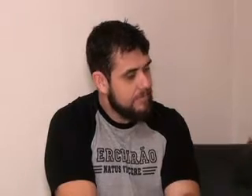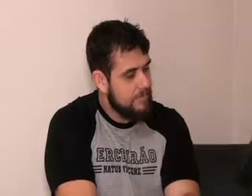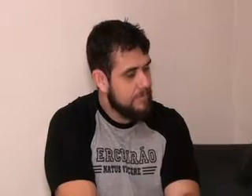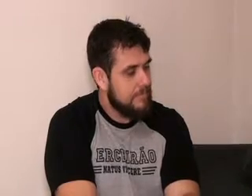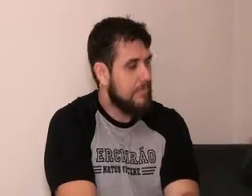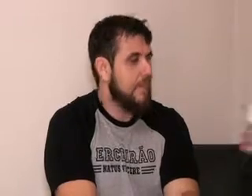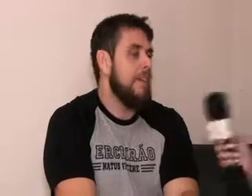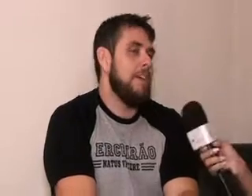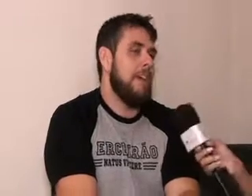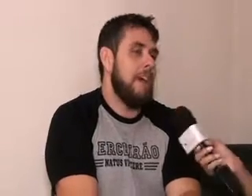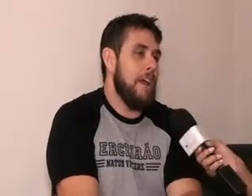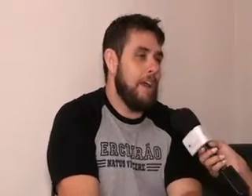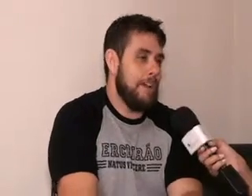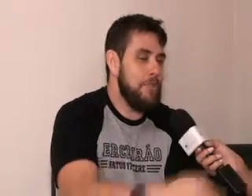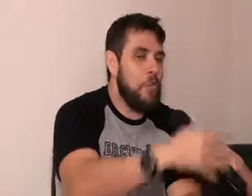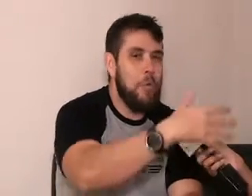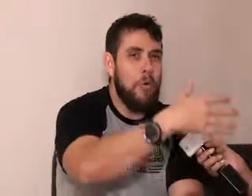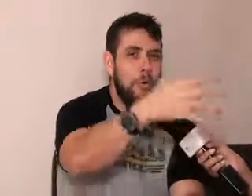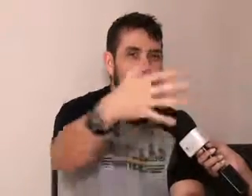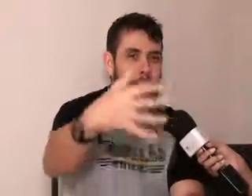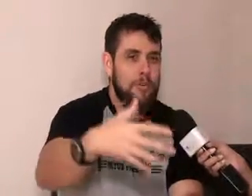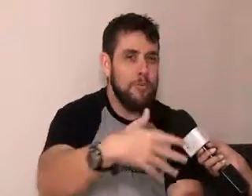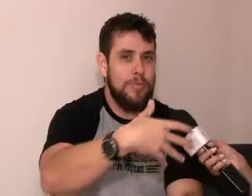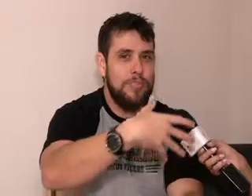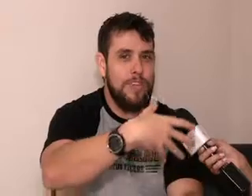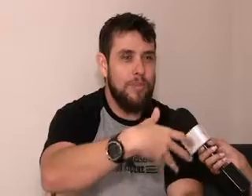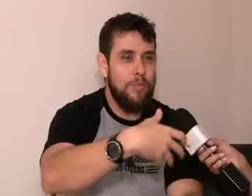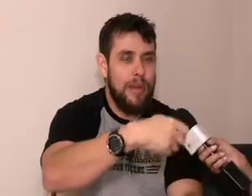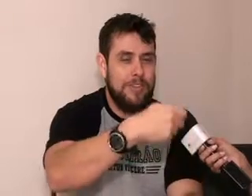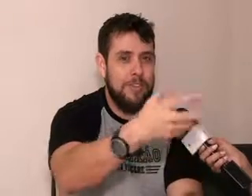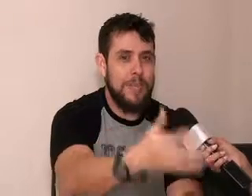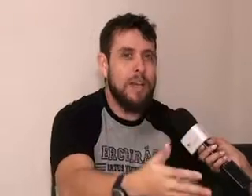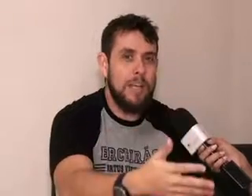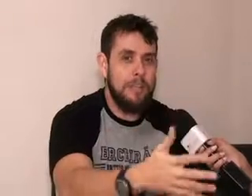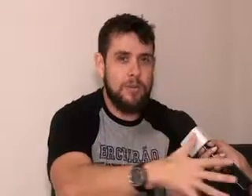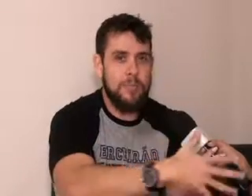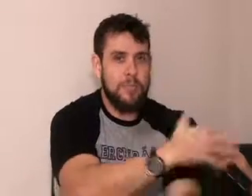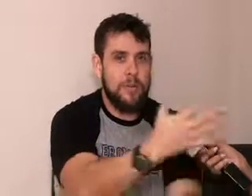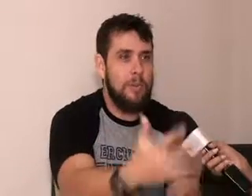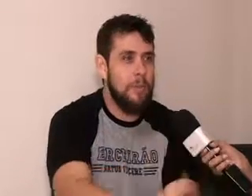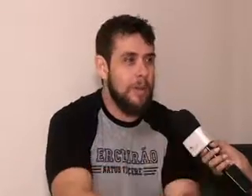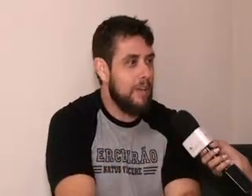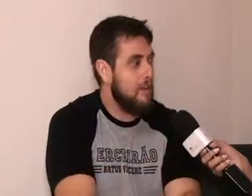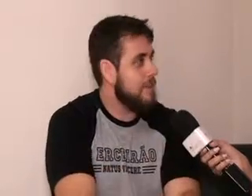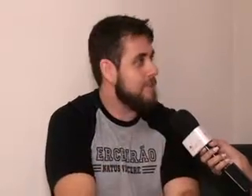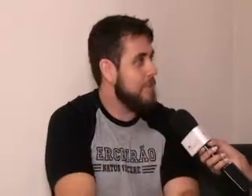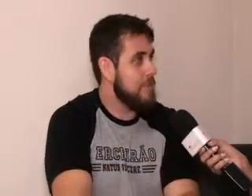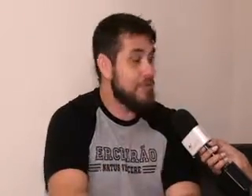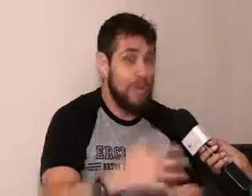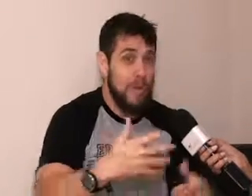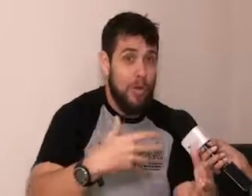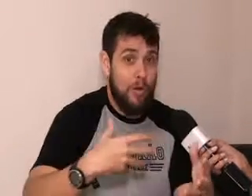às coisas? Assim como eu até costumo dizer que o batismo dentro da Libras é como se fosse uma capoeira, né? Nós temos